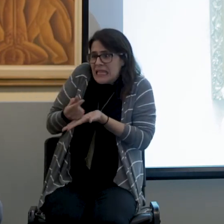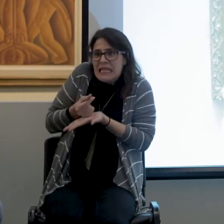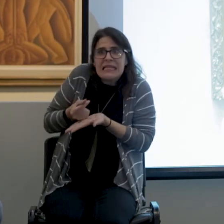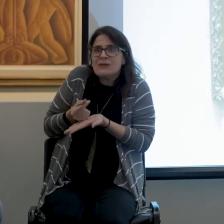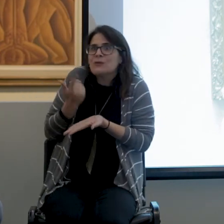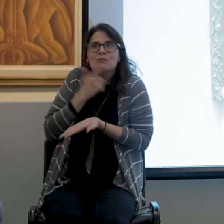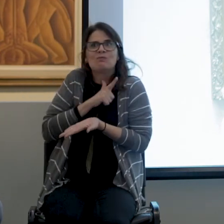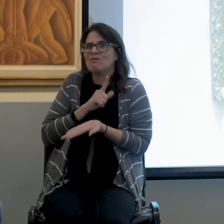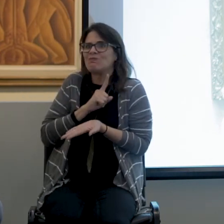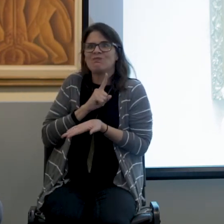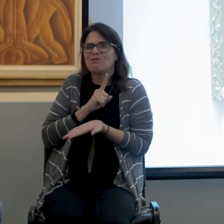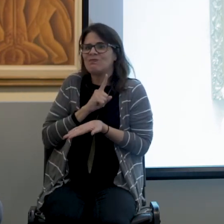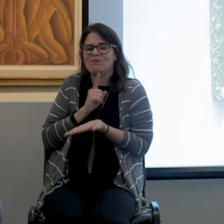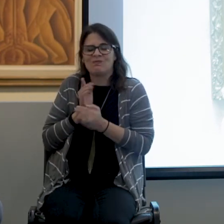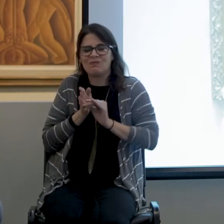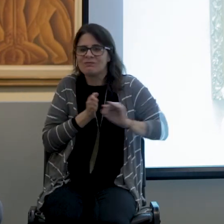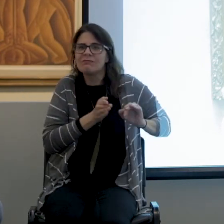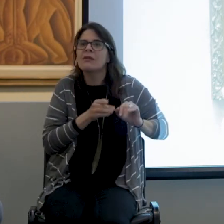e a Primeira Guerra Mundial.